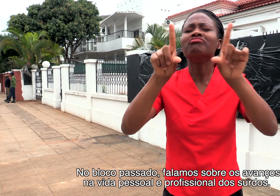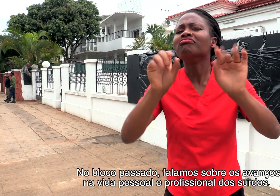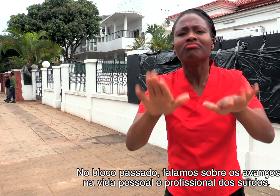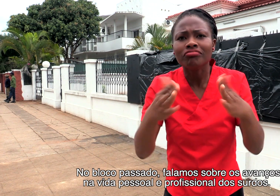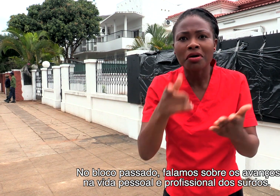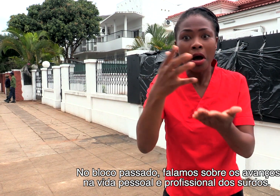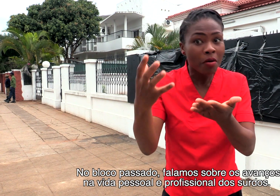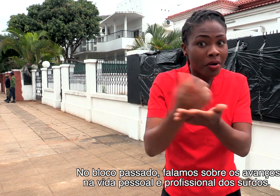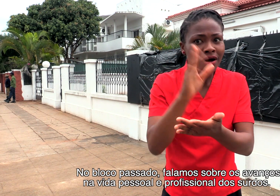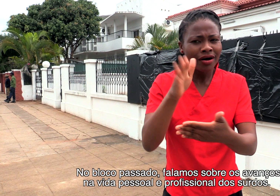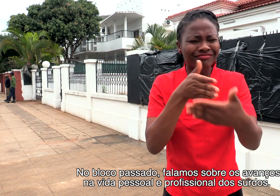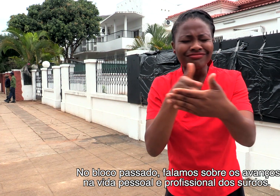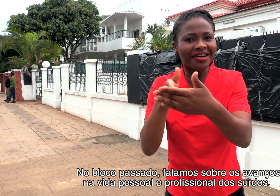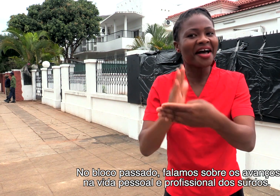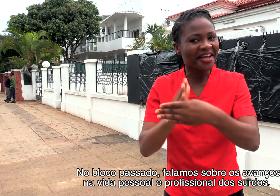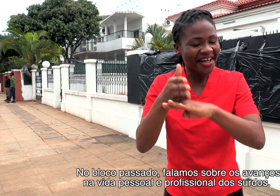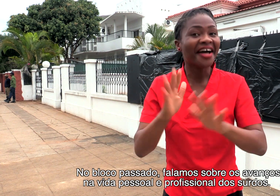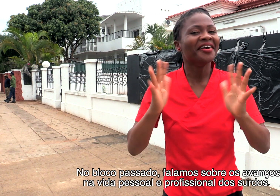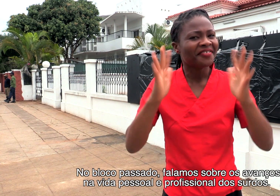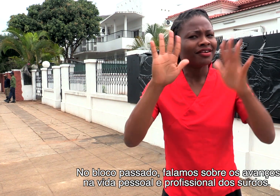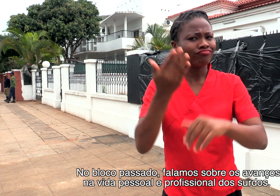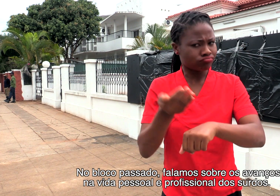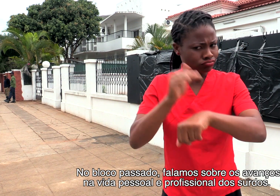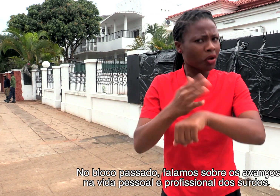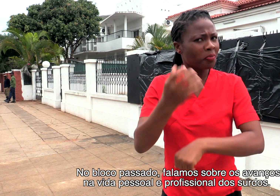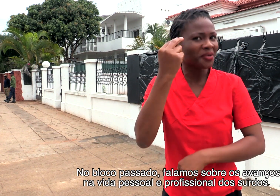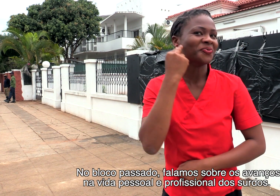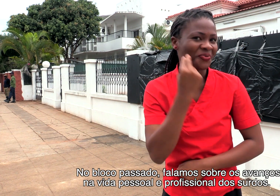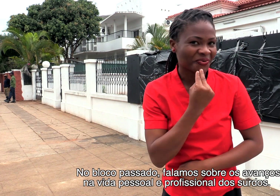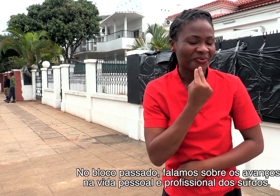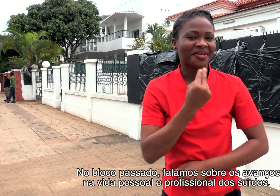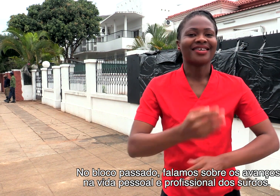vida pessoal e profissional dos surdos.